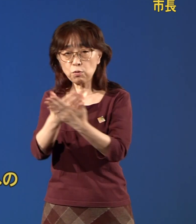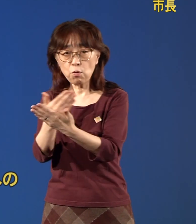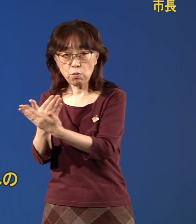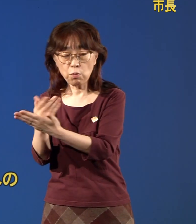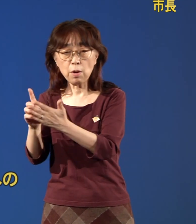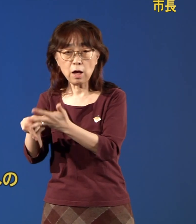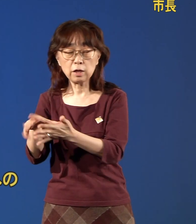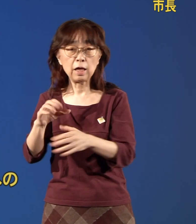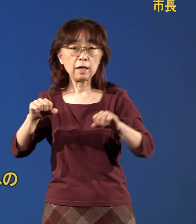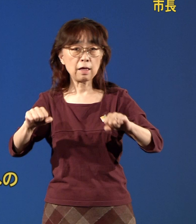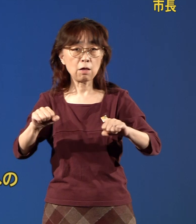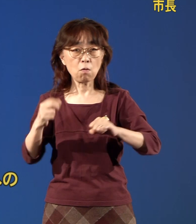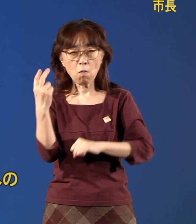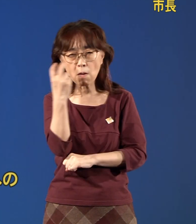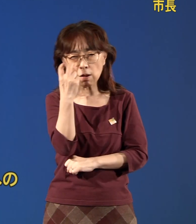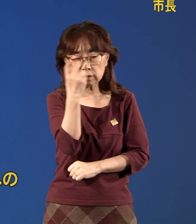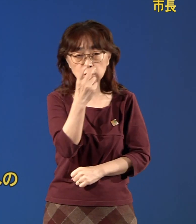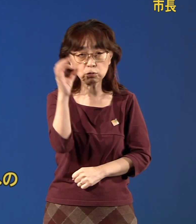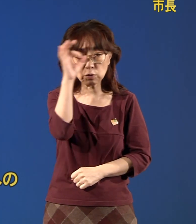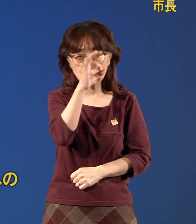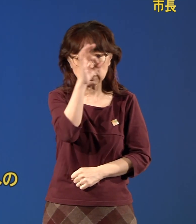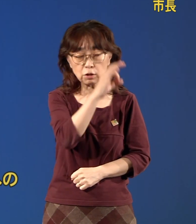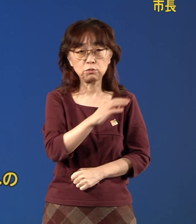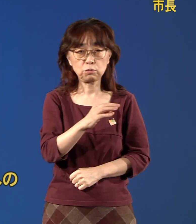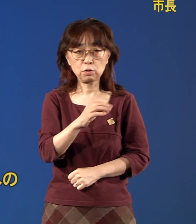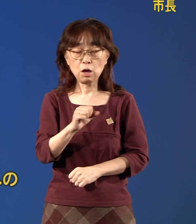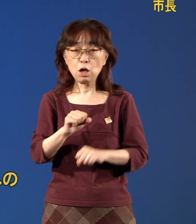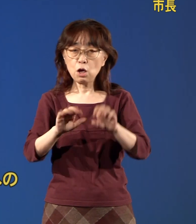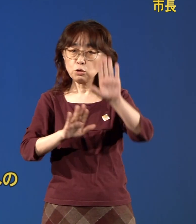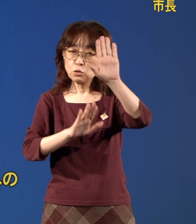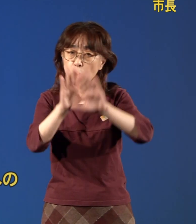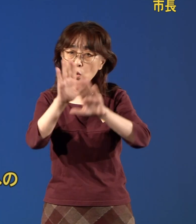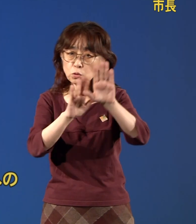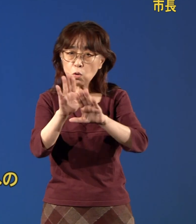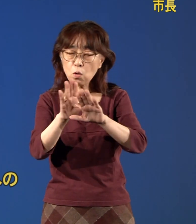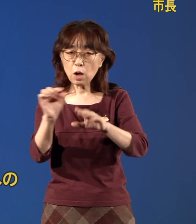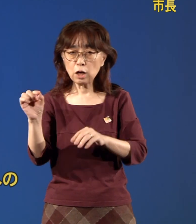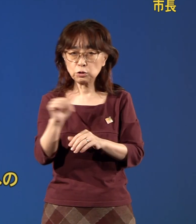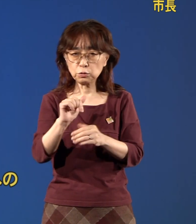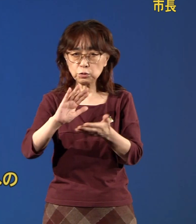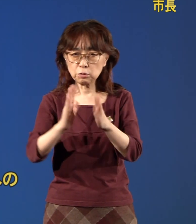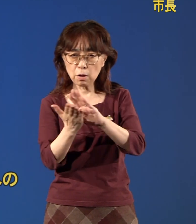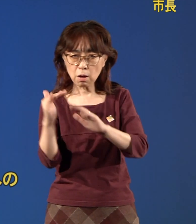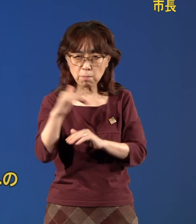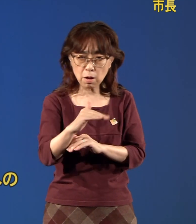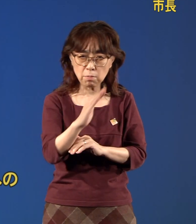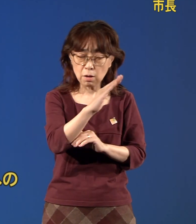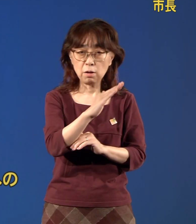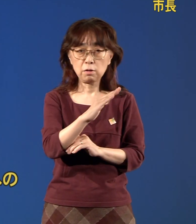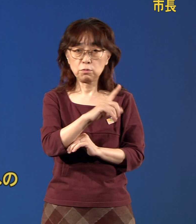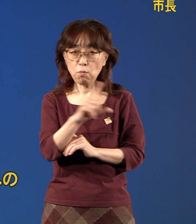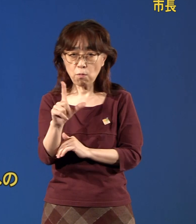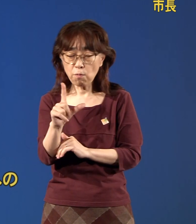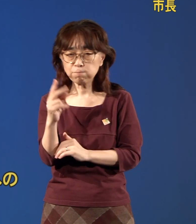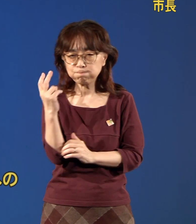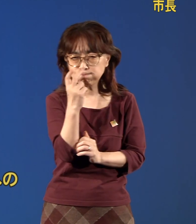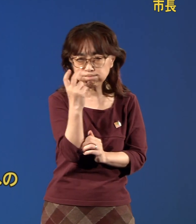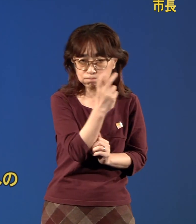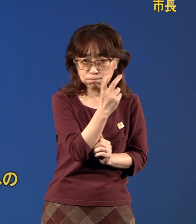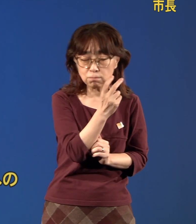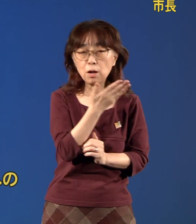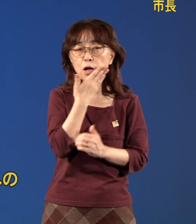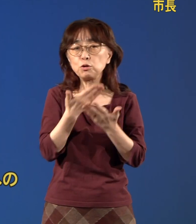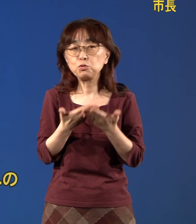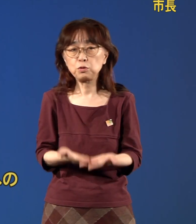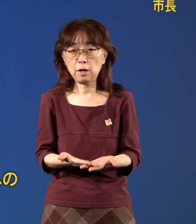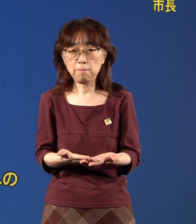ね、症状が急変しないかと、そういうところにもう最後は重点化をしていかなければいけないということです。まず